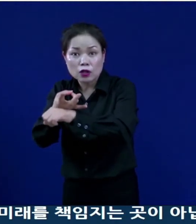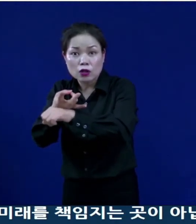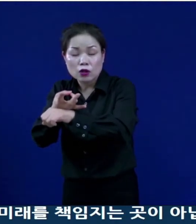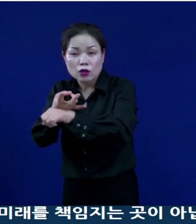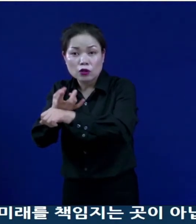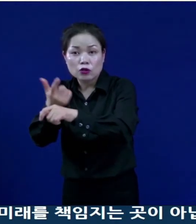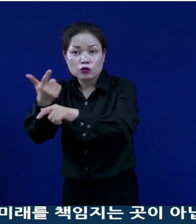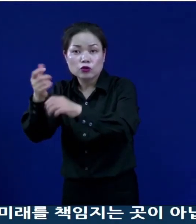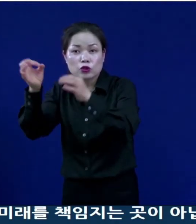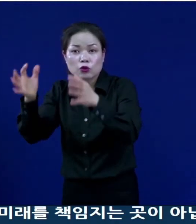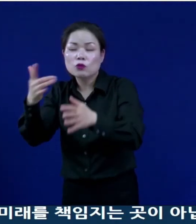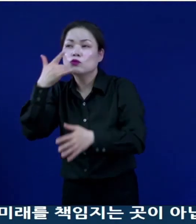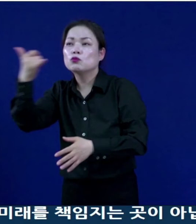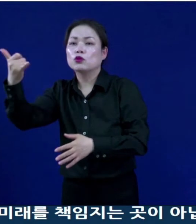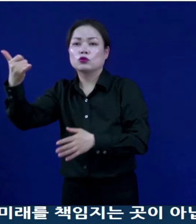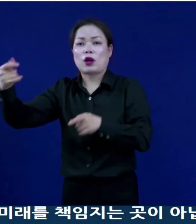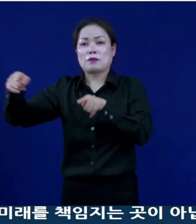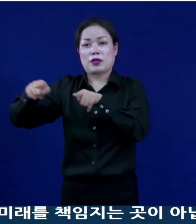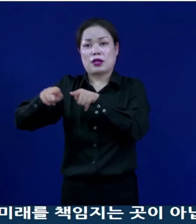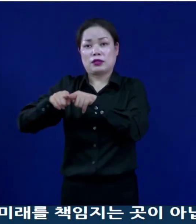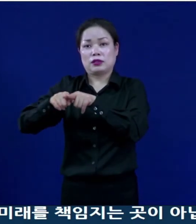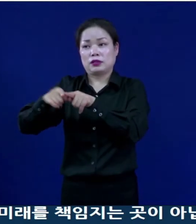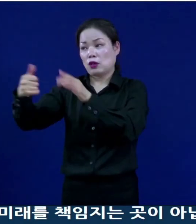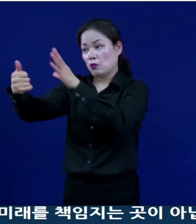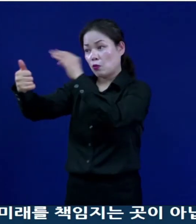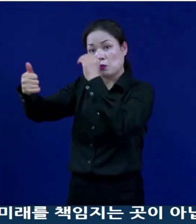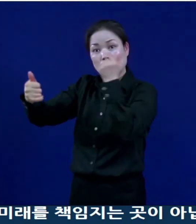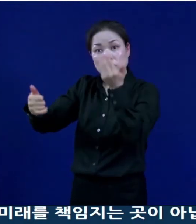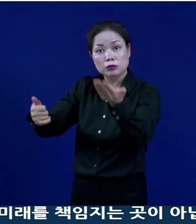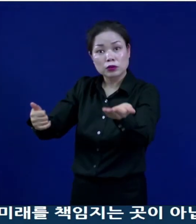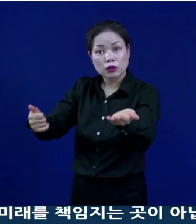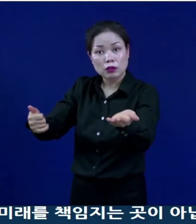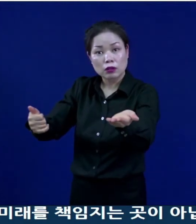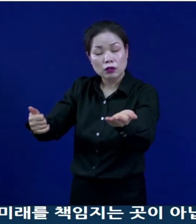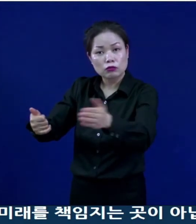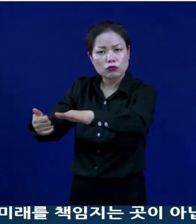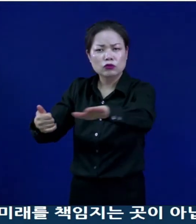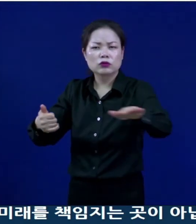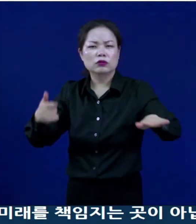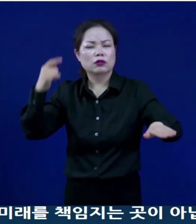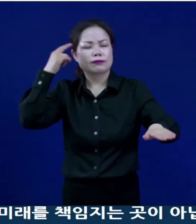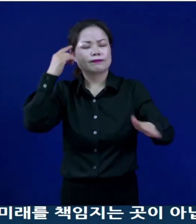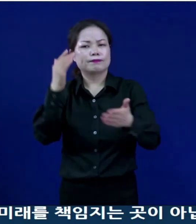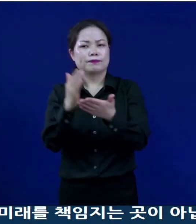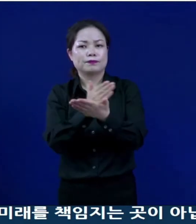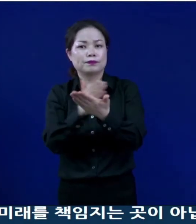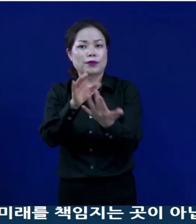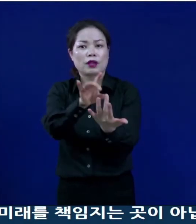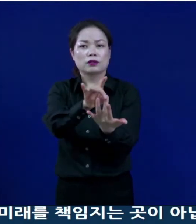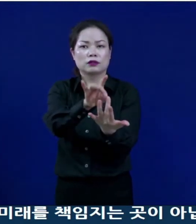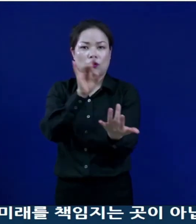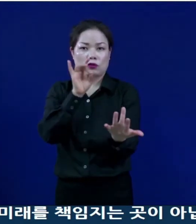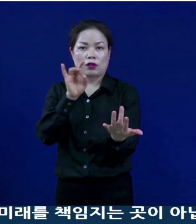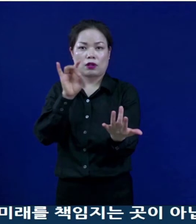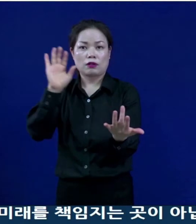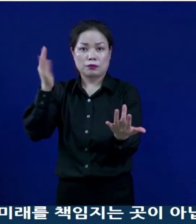6일 동안 함께하는 부모들에게서 본받겠습니까? 우리가 판단하고 선택해야